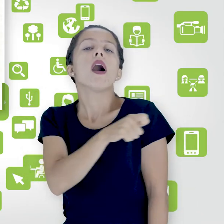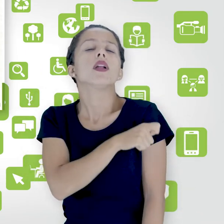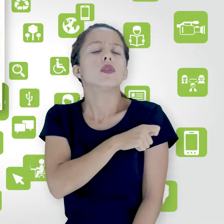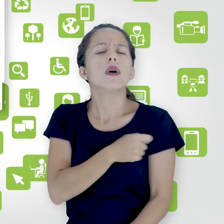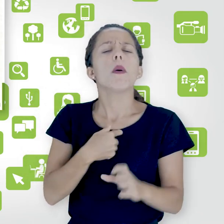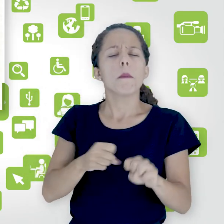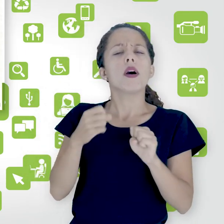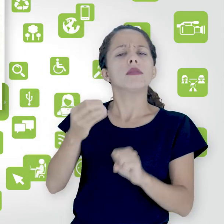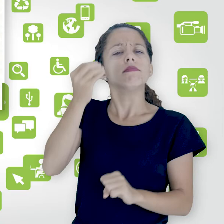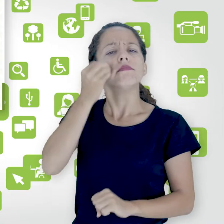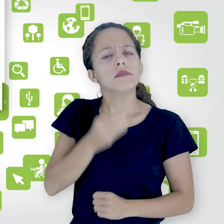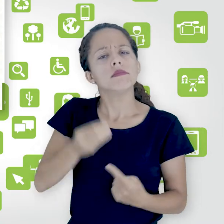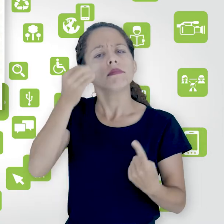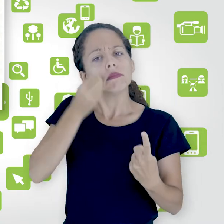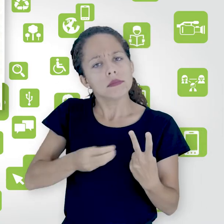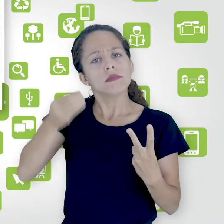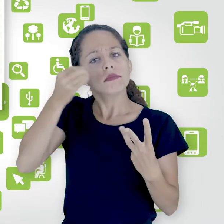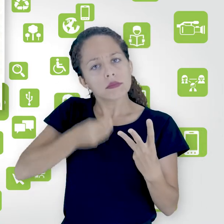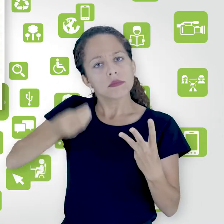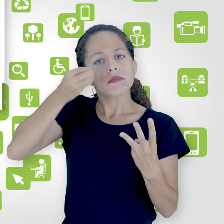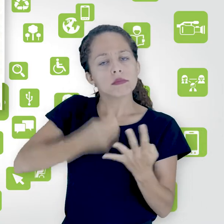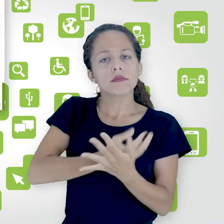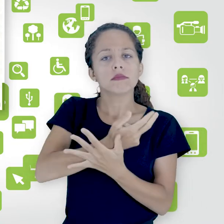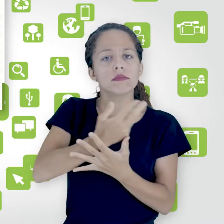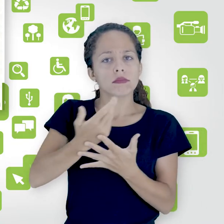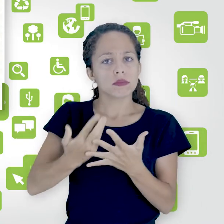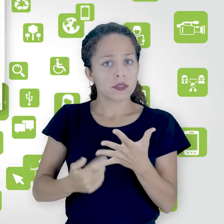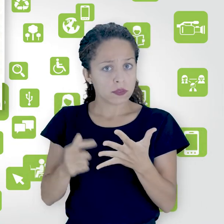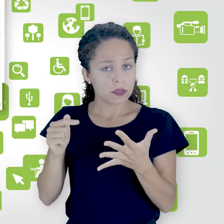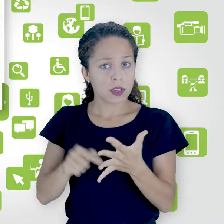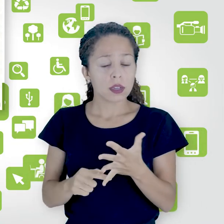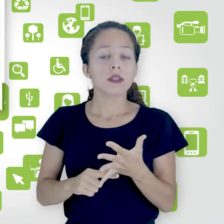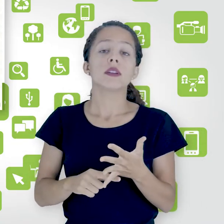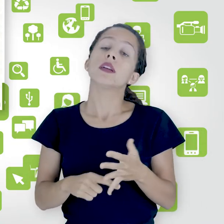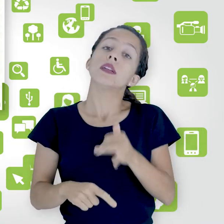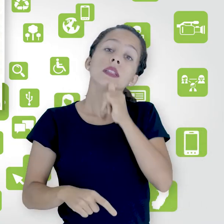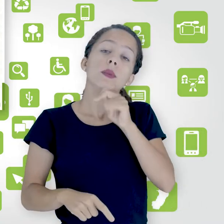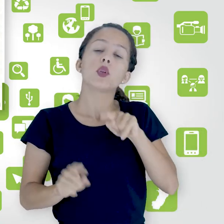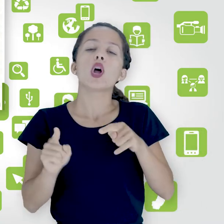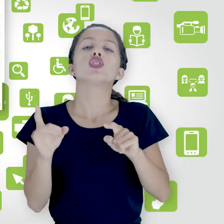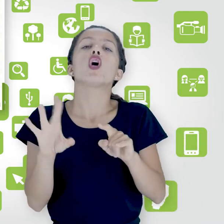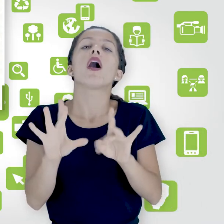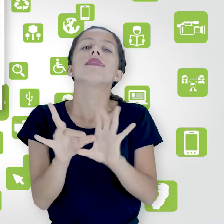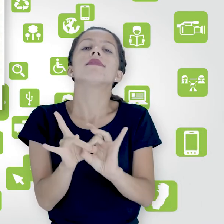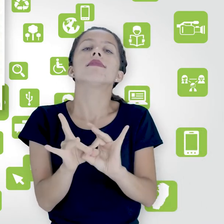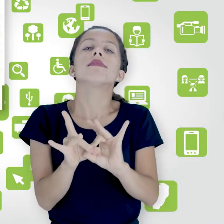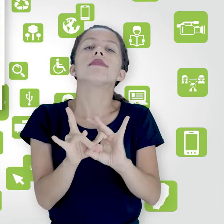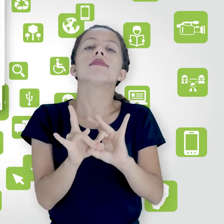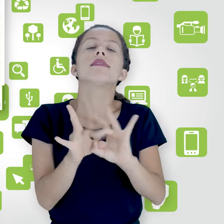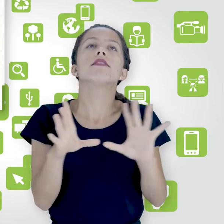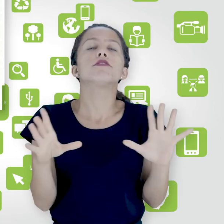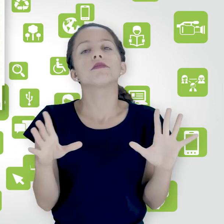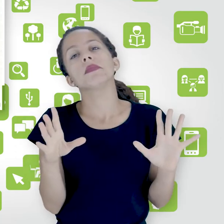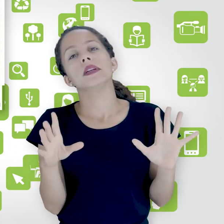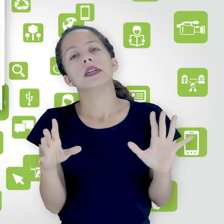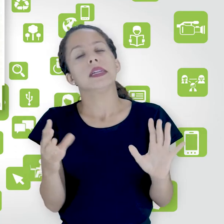aluno possa tentar várias vezes realizar esse questionário. Nesse nosso caso, a gente vai deixar